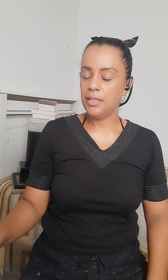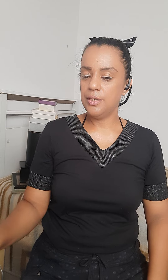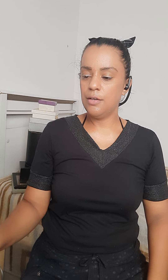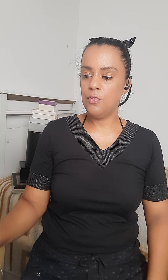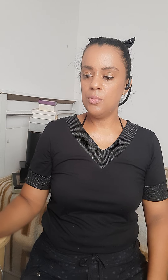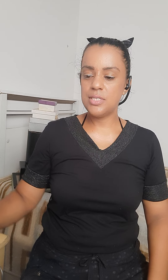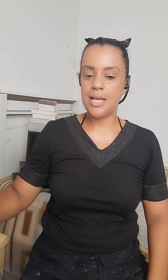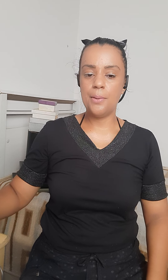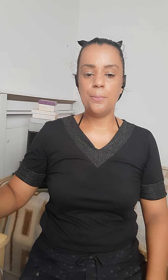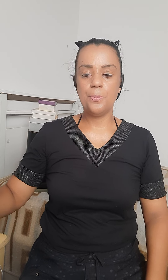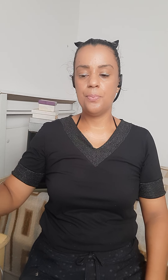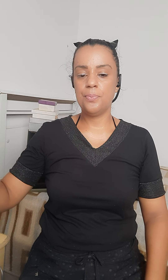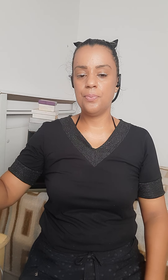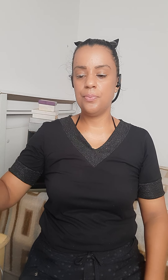Então, vamos lá.